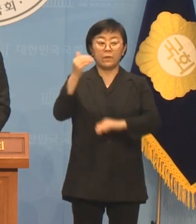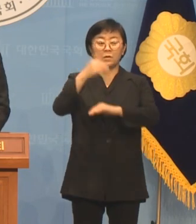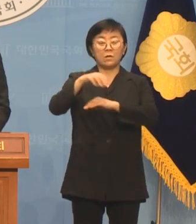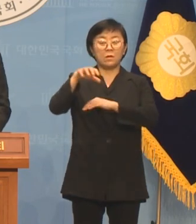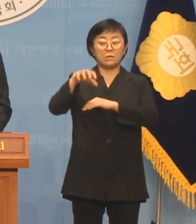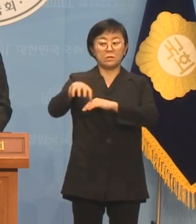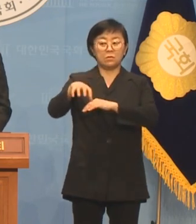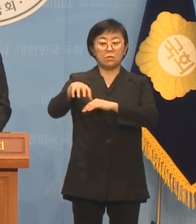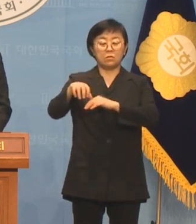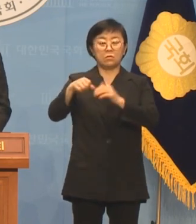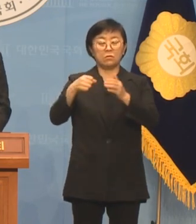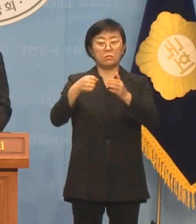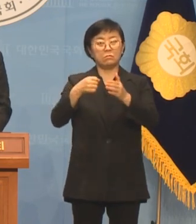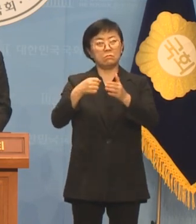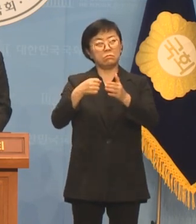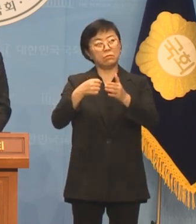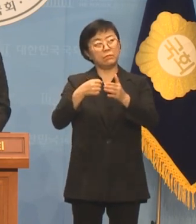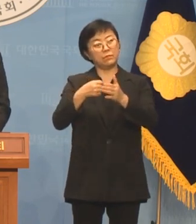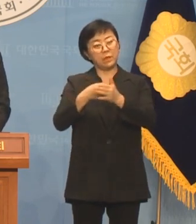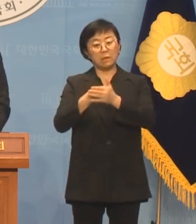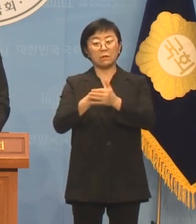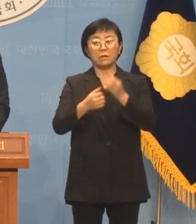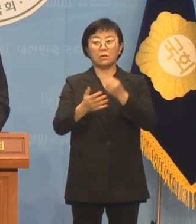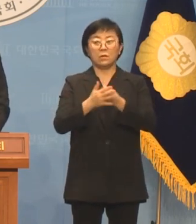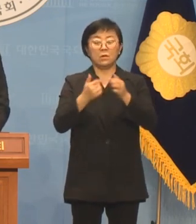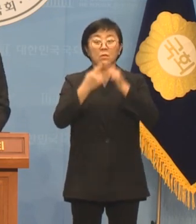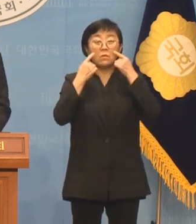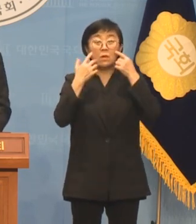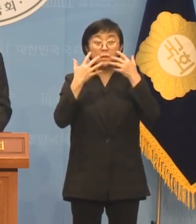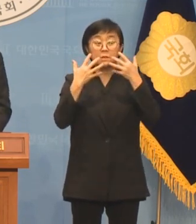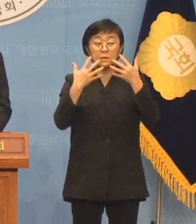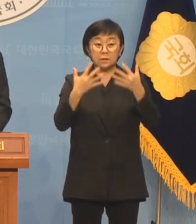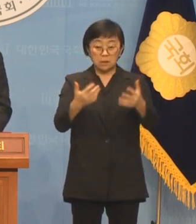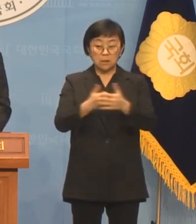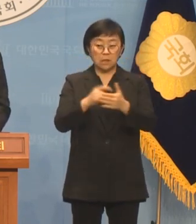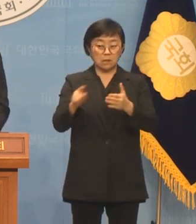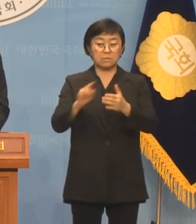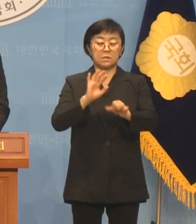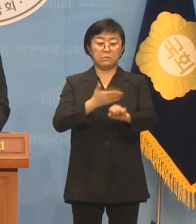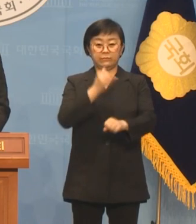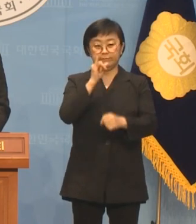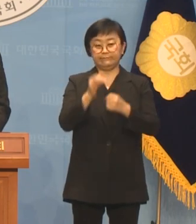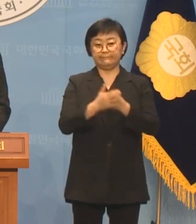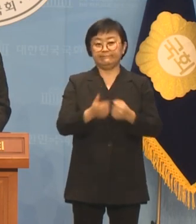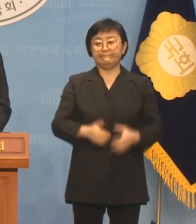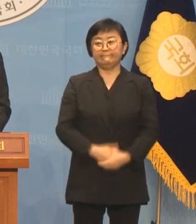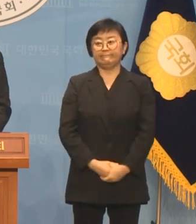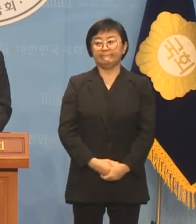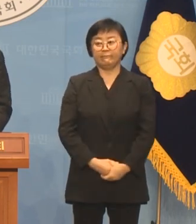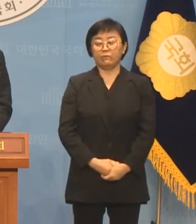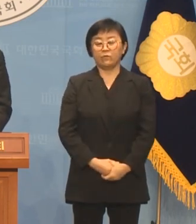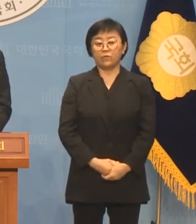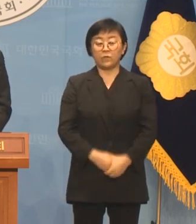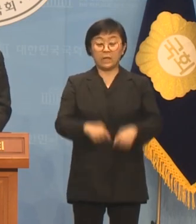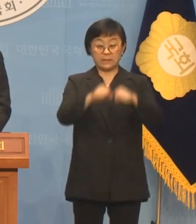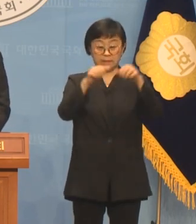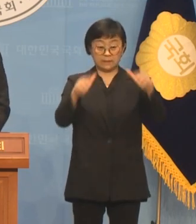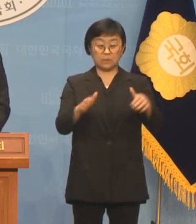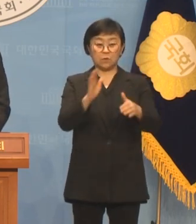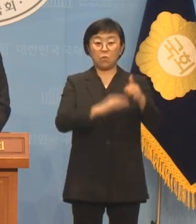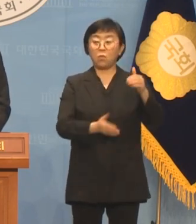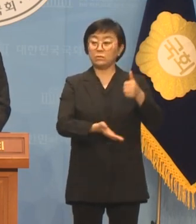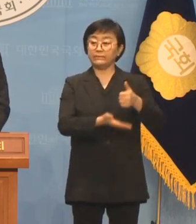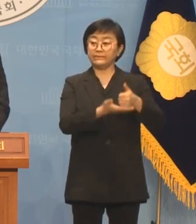전략지역으로 한다는 것은 이건 명백히 고무줄 잣대입니다. 이거는 시스템